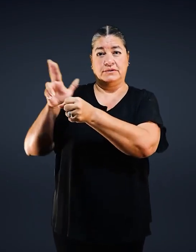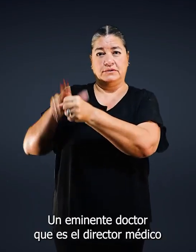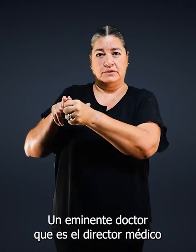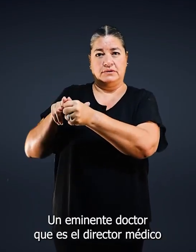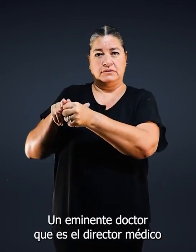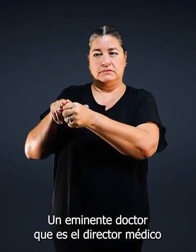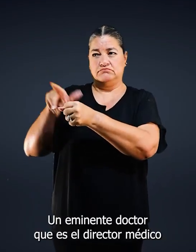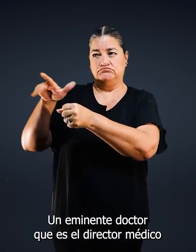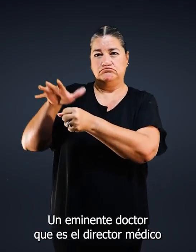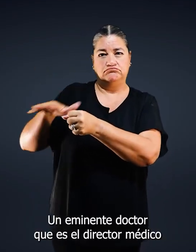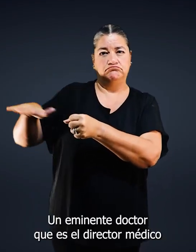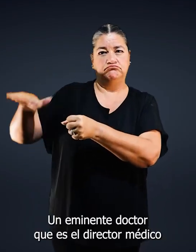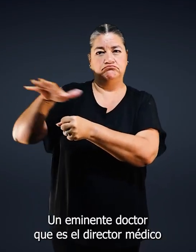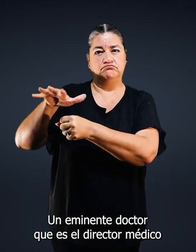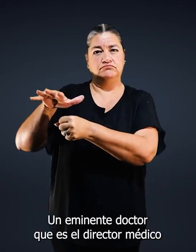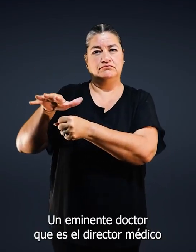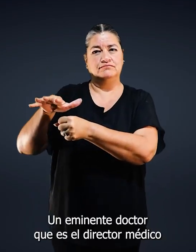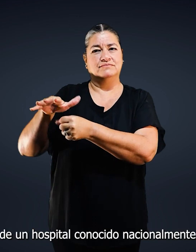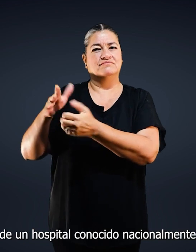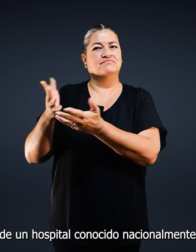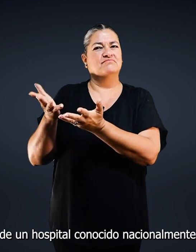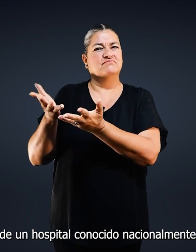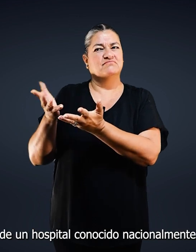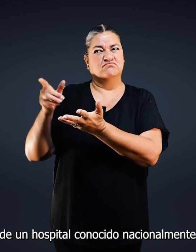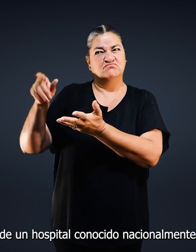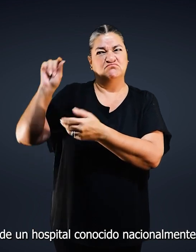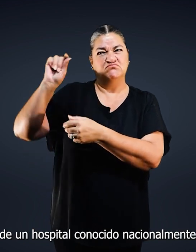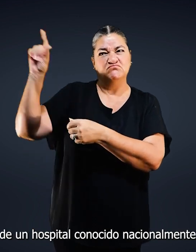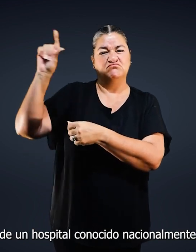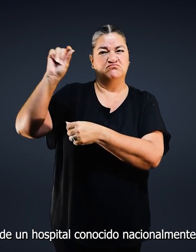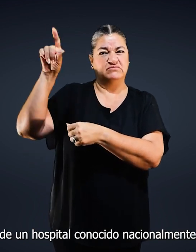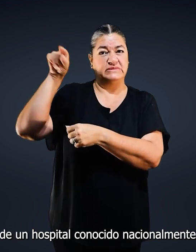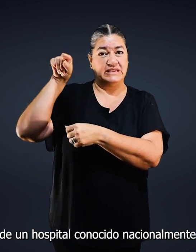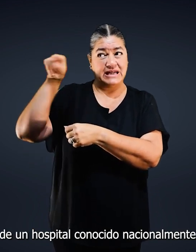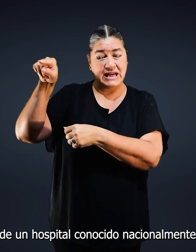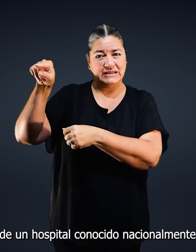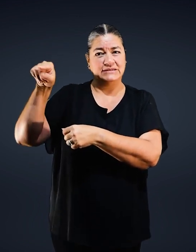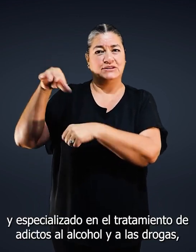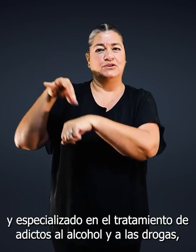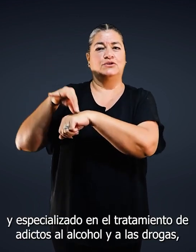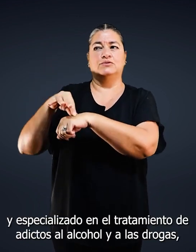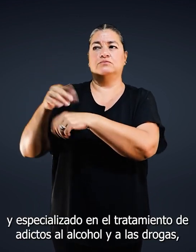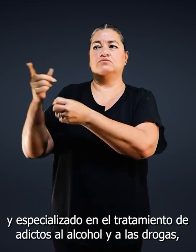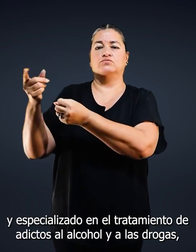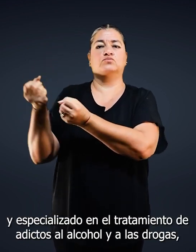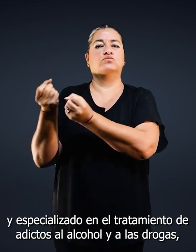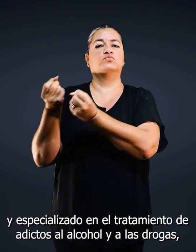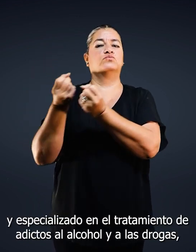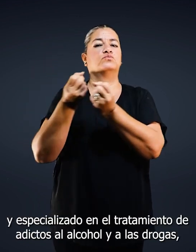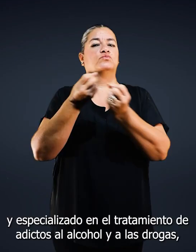Un eminente doctor, que es el director médico de un hospital conocido nacionalmente y especializado en el tratamiento de